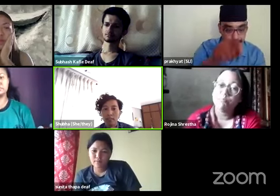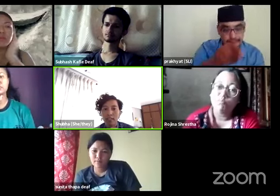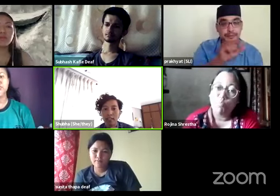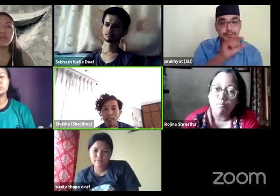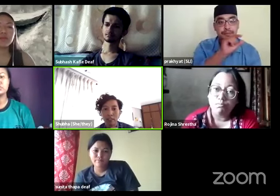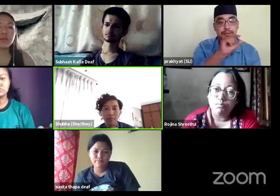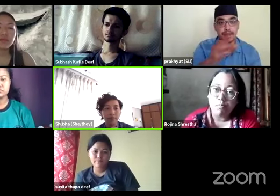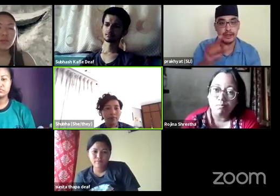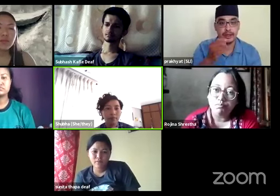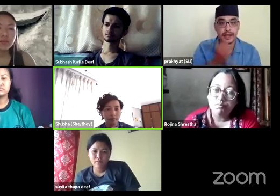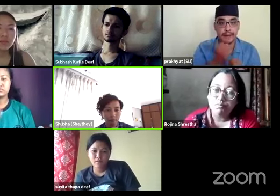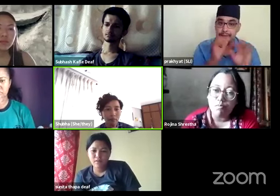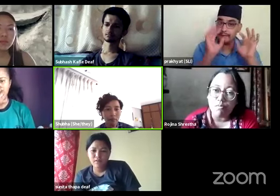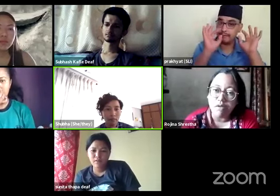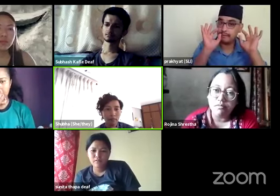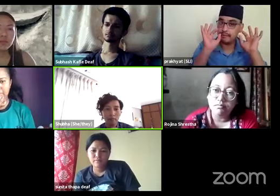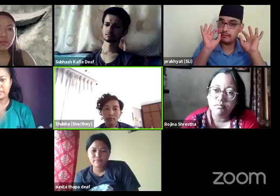सराहनीय छ।